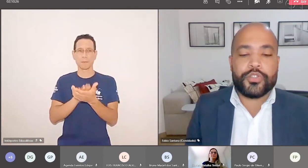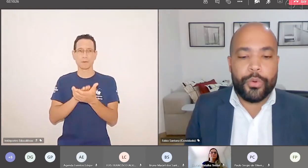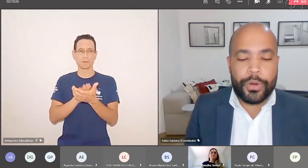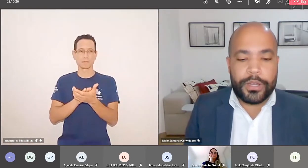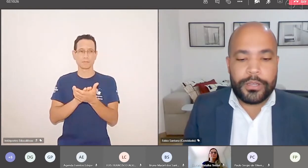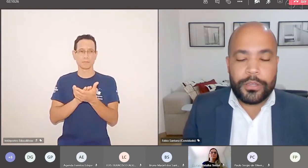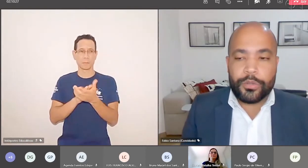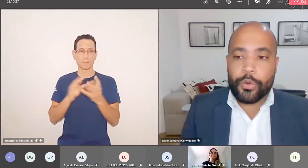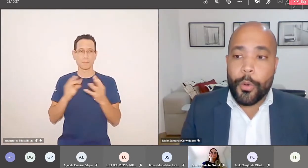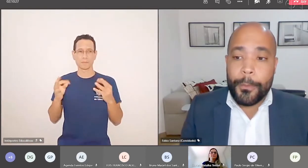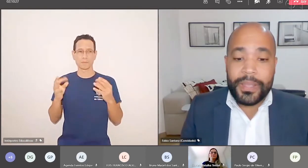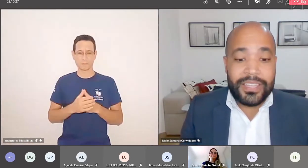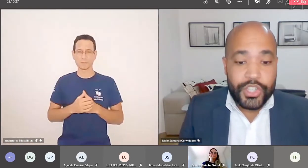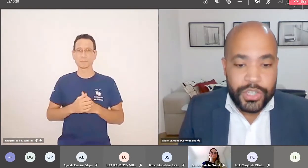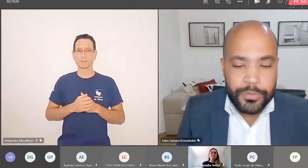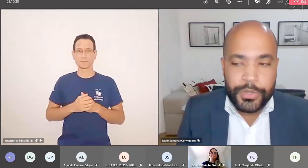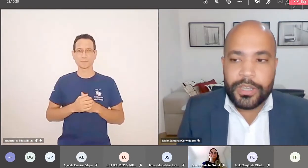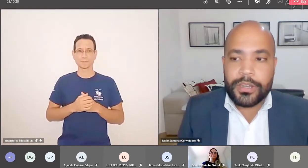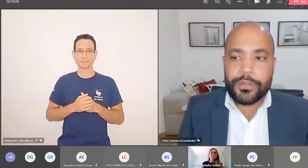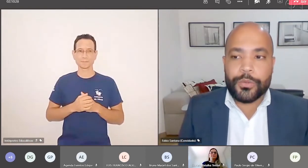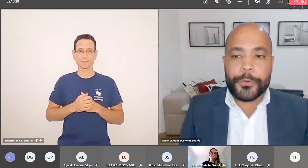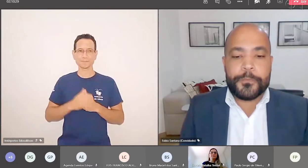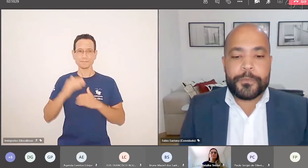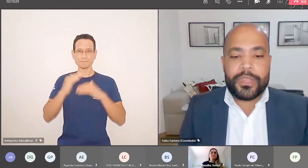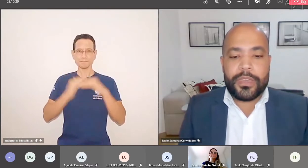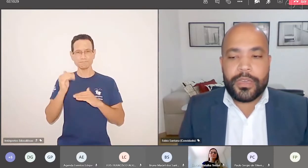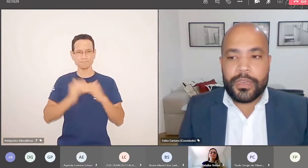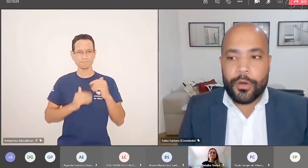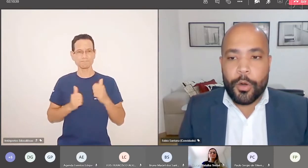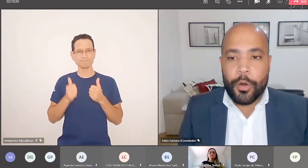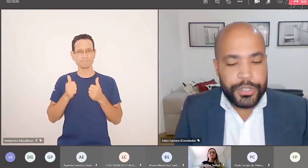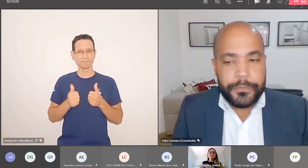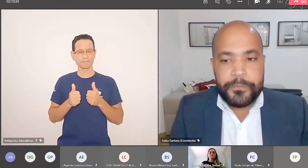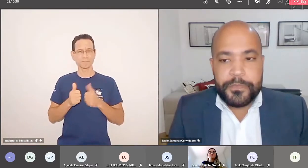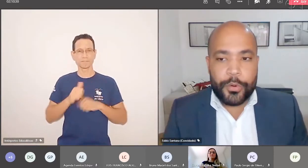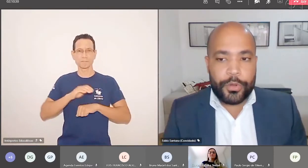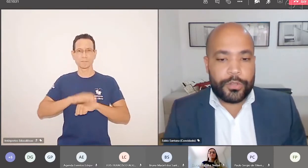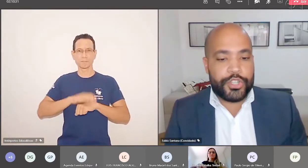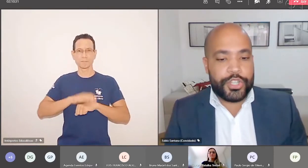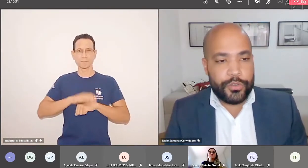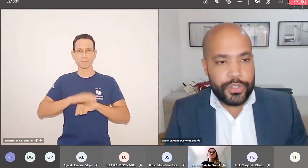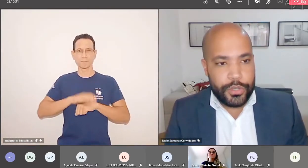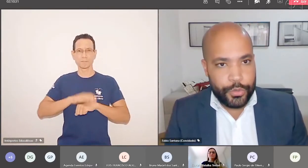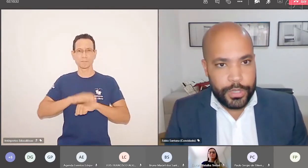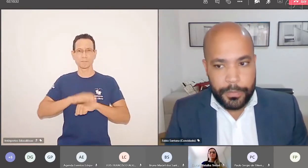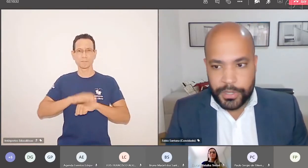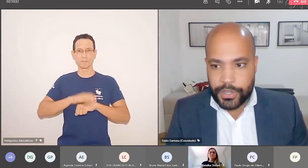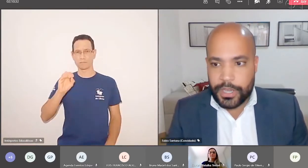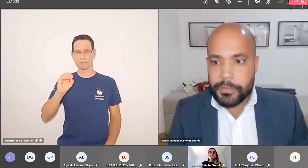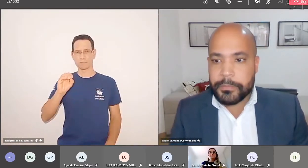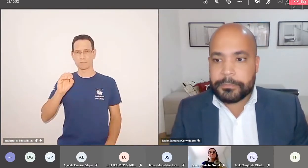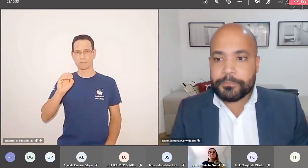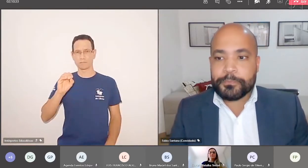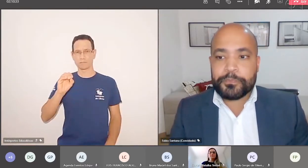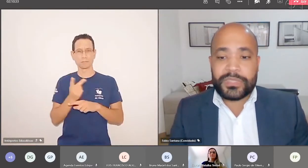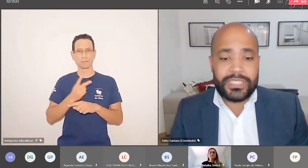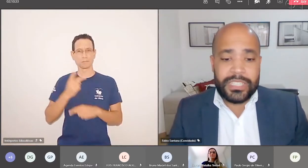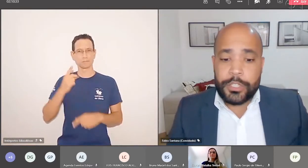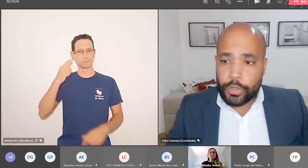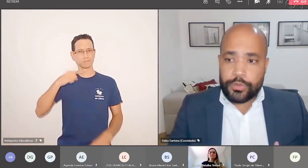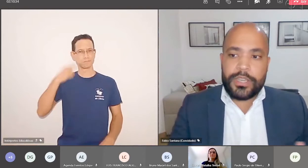na pessoa do competentíssimo e querido Roberto Angotti, que é o procurador-chefe do SEJU da PGM